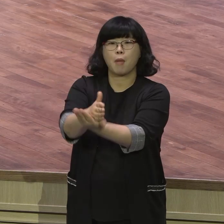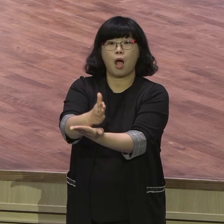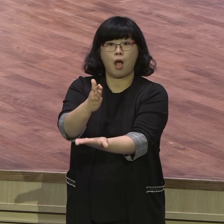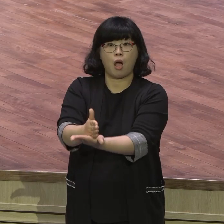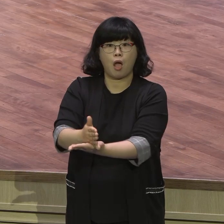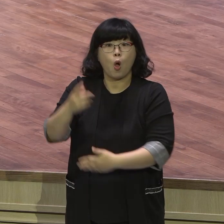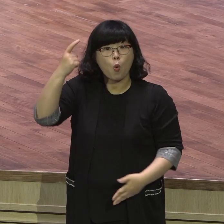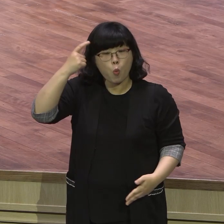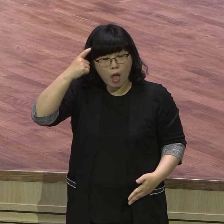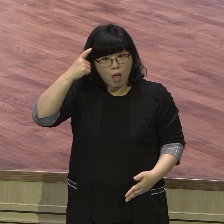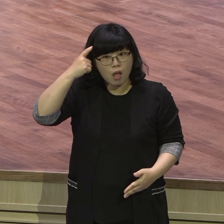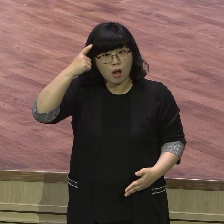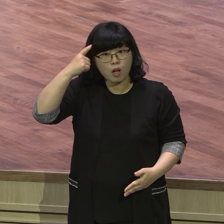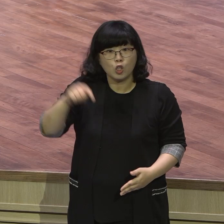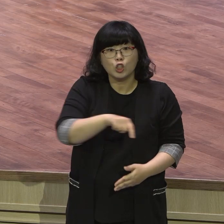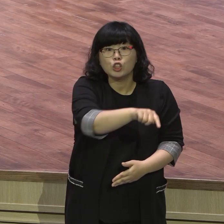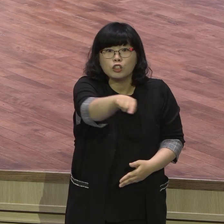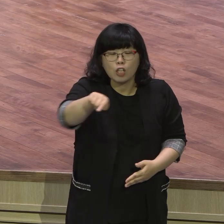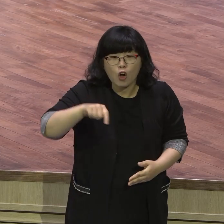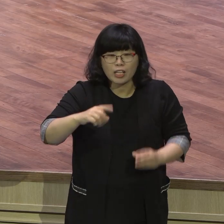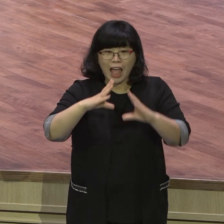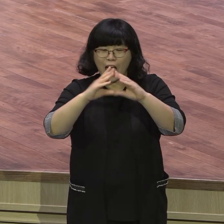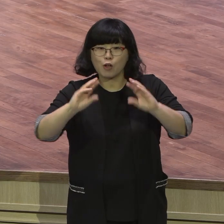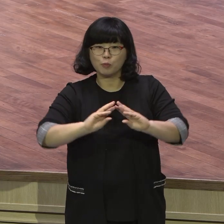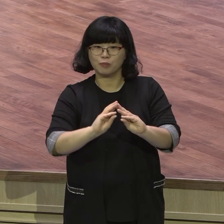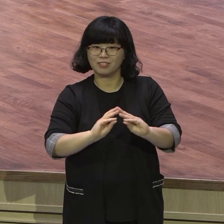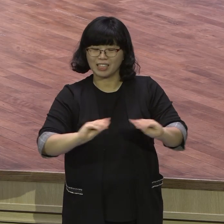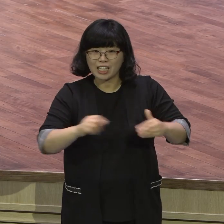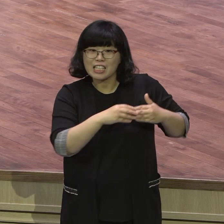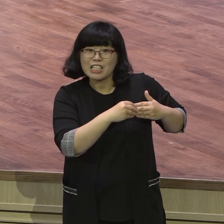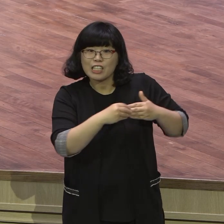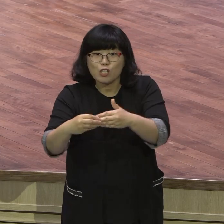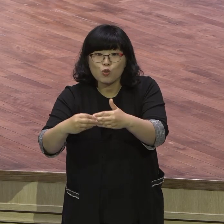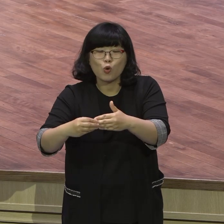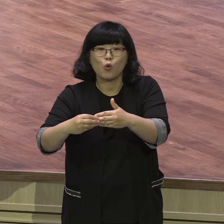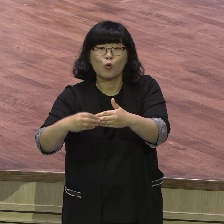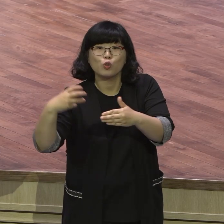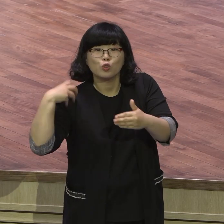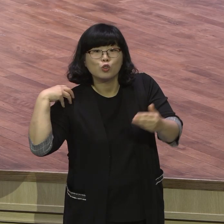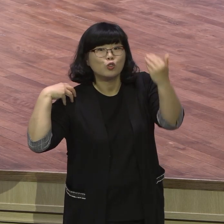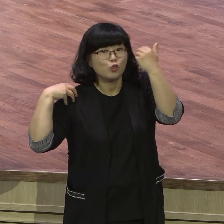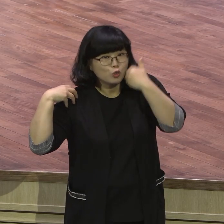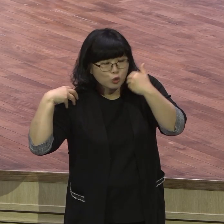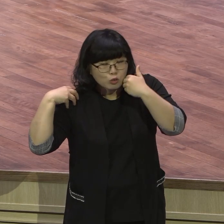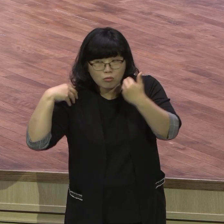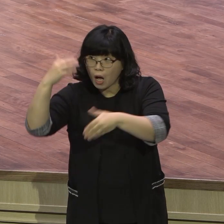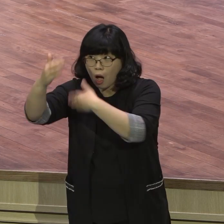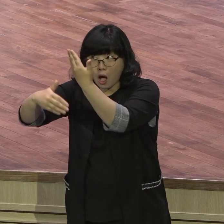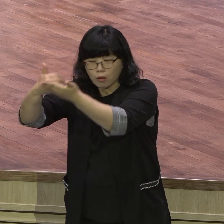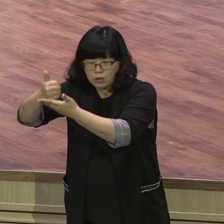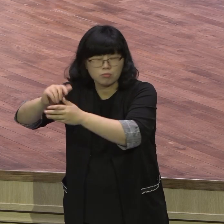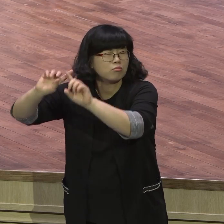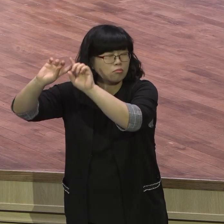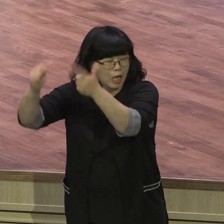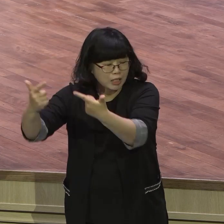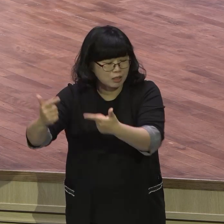이스라엘아 이는 너희를 애급 땅에서 인도하여 낸 너희의 신이라.